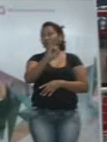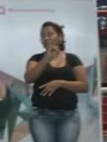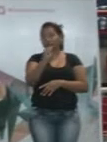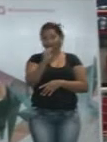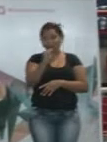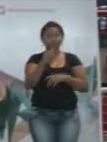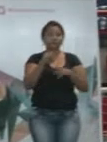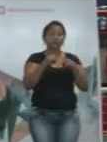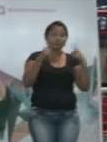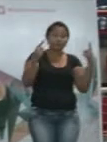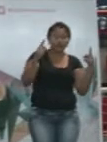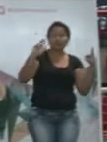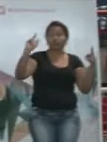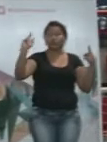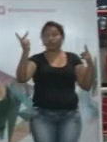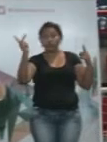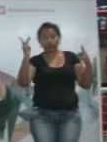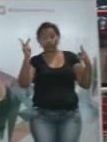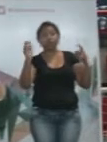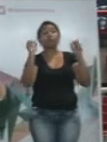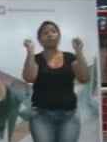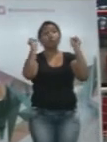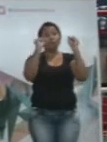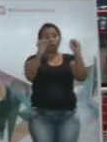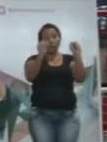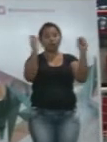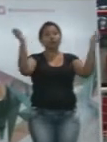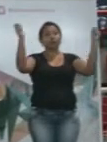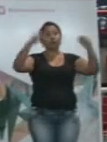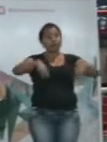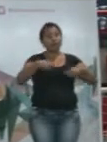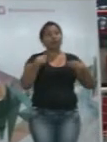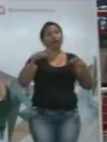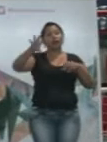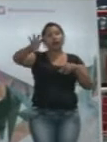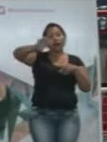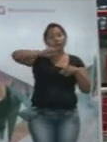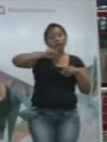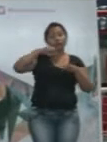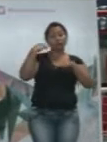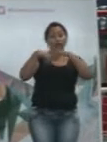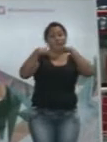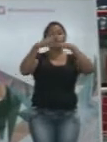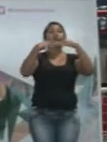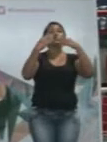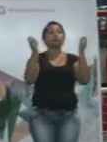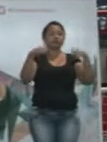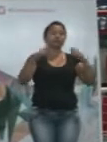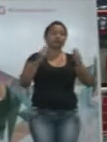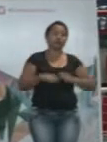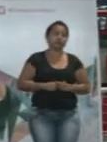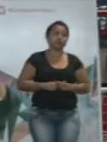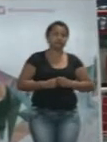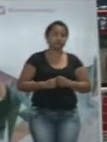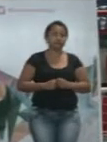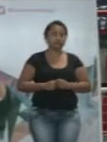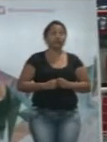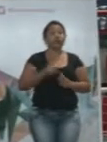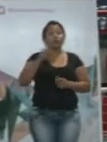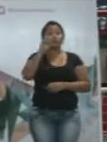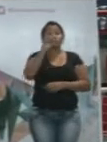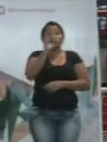hidrogênio podem ser utilizados como combustível, ou seja, eu vou conseguir promover a formação de um trabalho. Então, você marquei